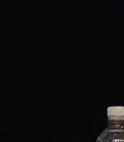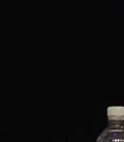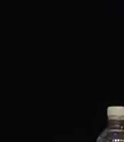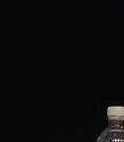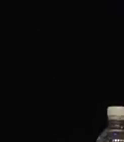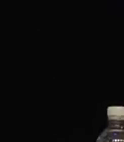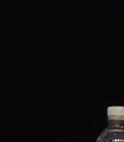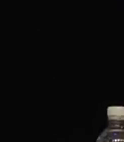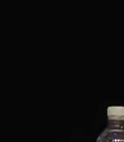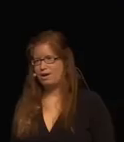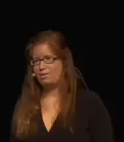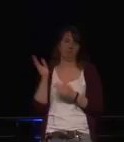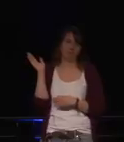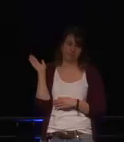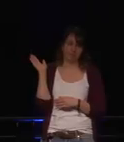aquí